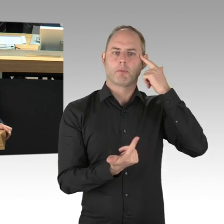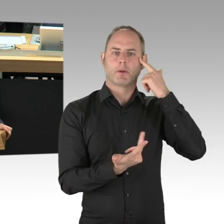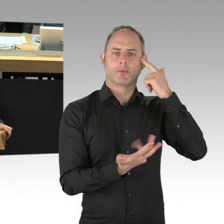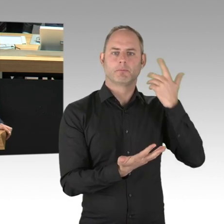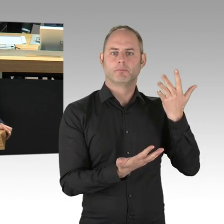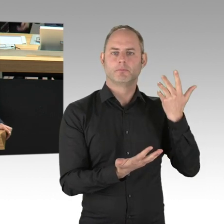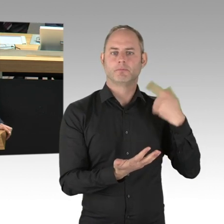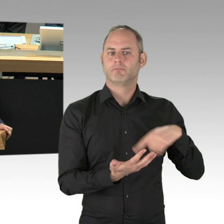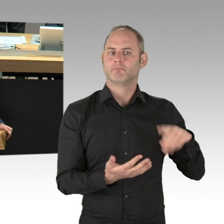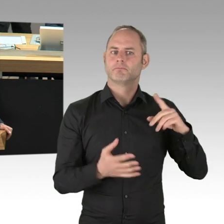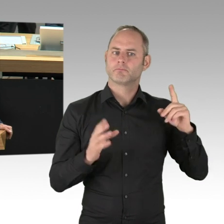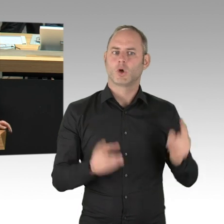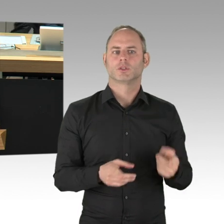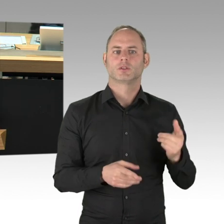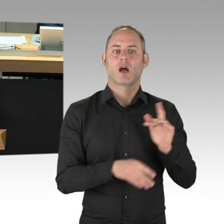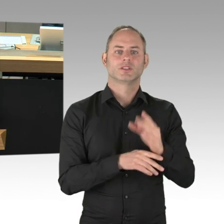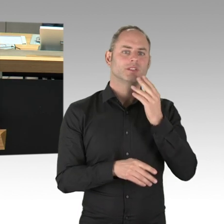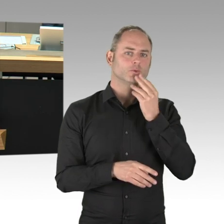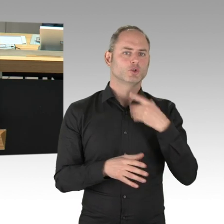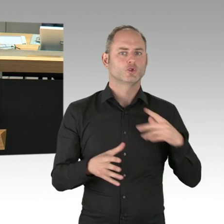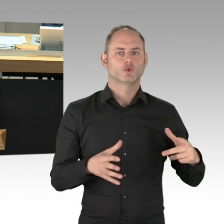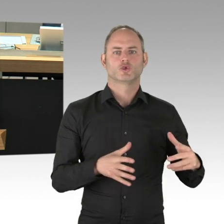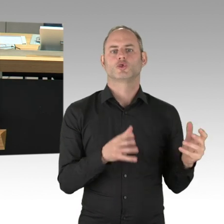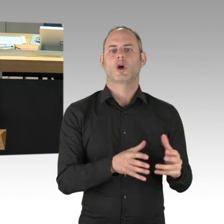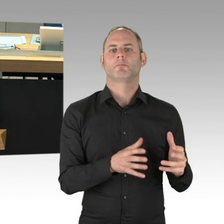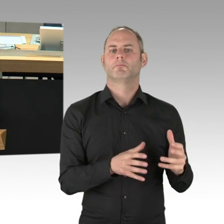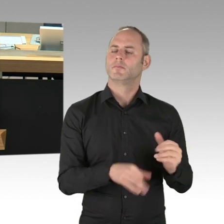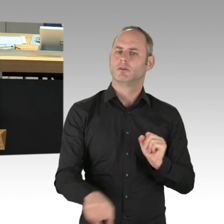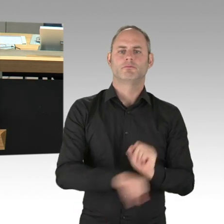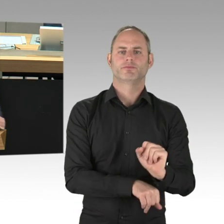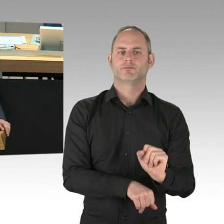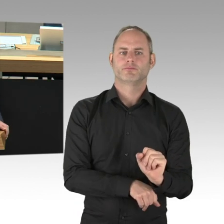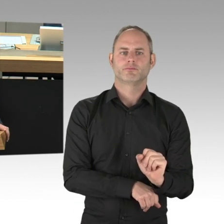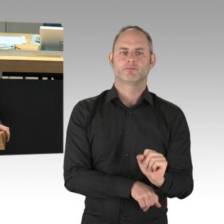uns, die wir hier im Saal sitzen, für uns als politisch Verantwortliche in dieser Stadt.